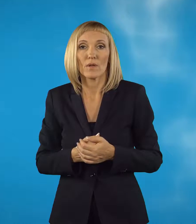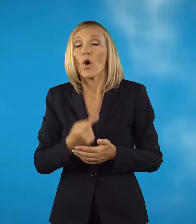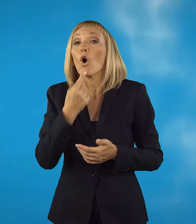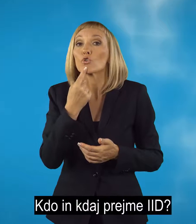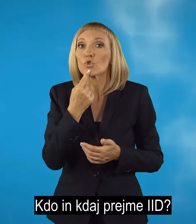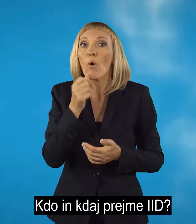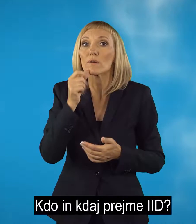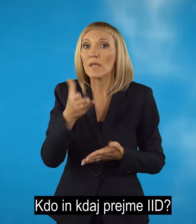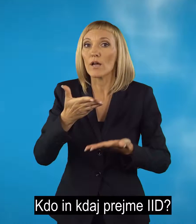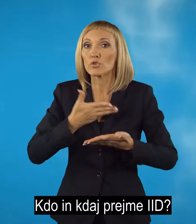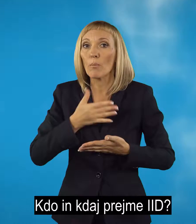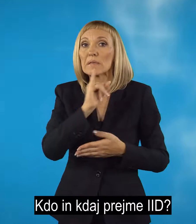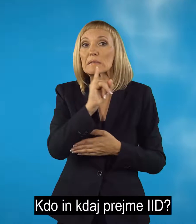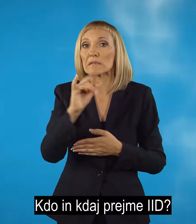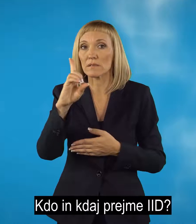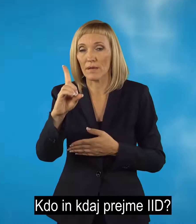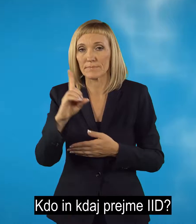Kdo in kdaj prejme IID?